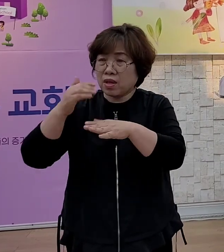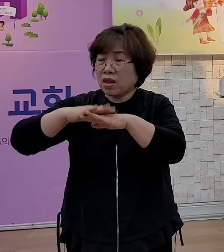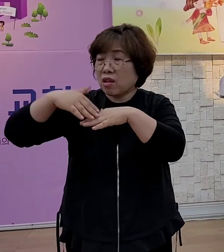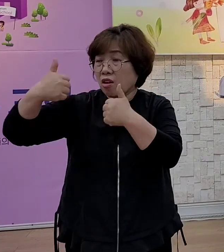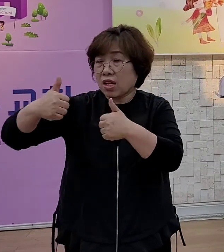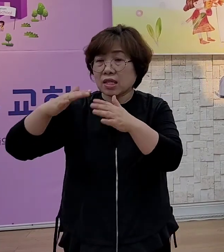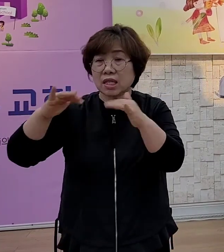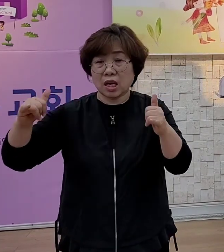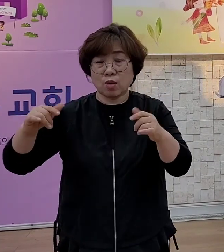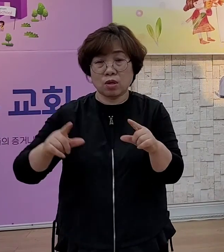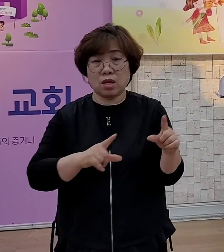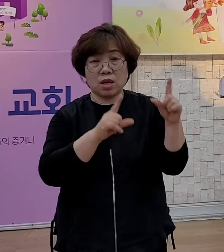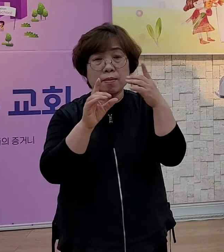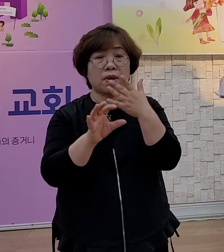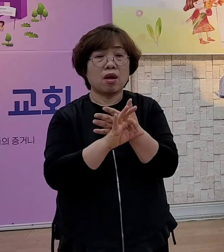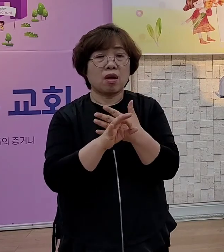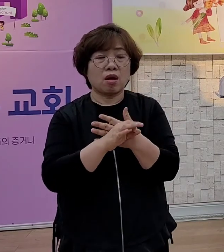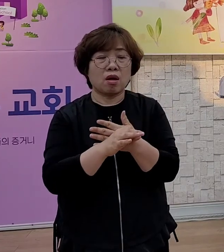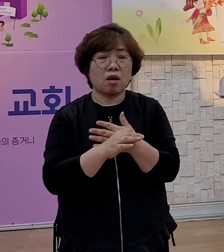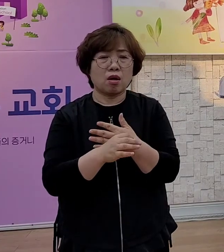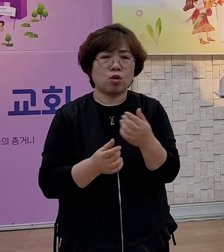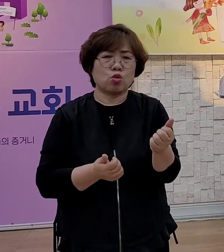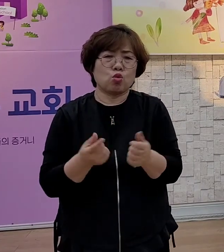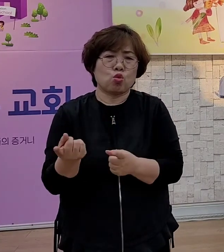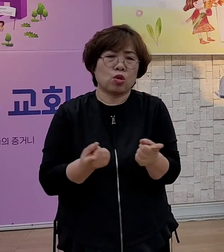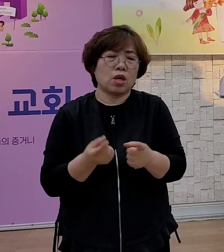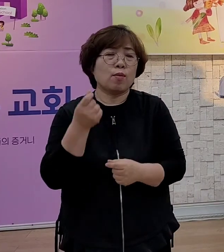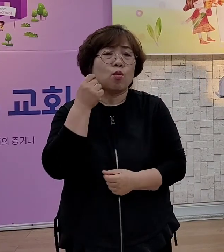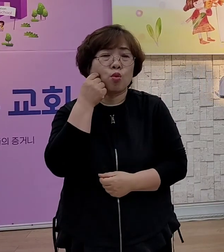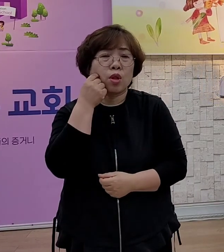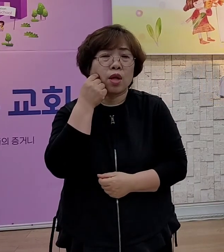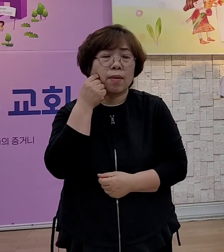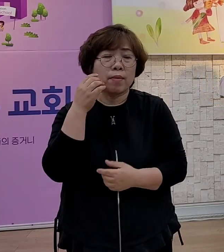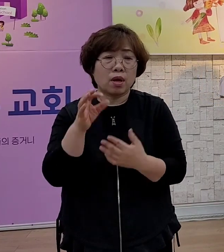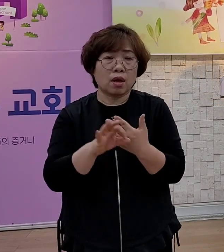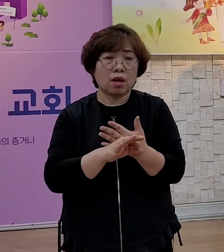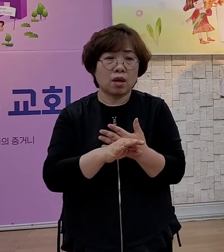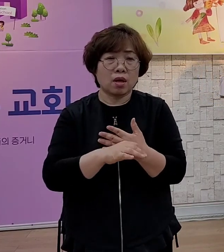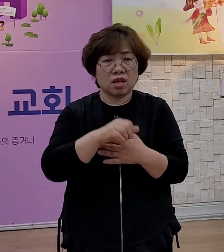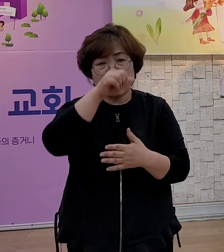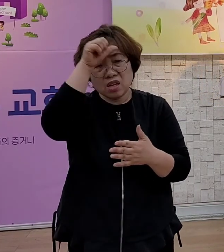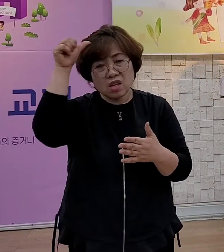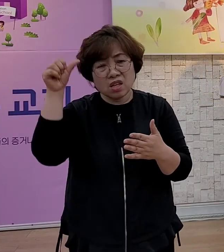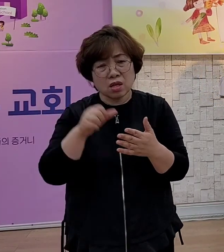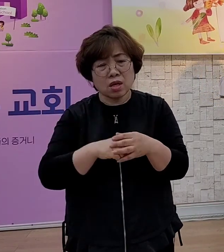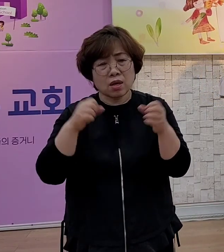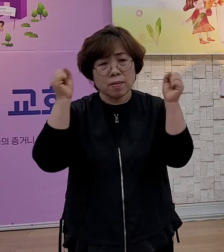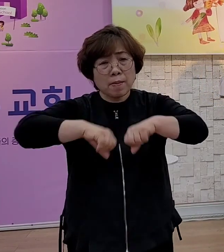말이에요. 이 절제하지 못하면 우리 인생이 멸망의 길로 가는 거예요.